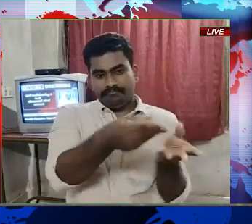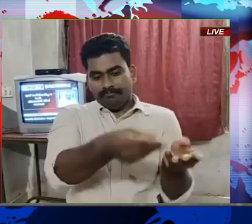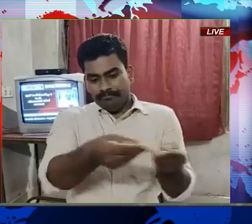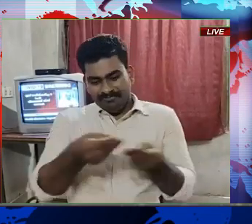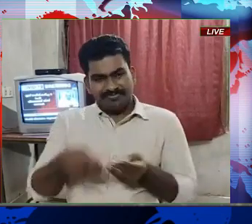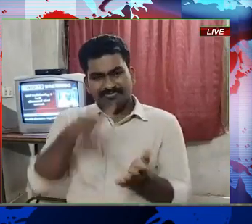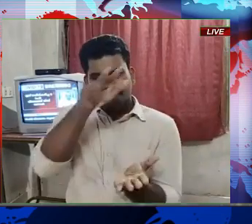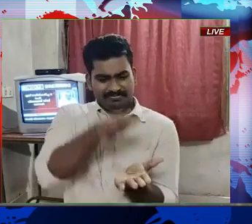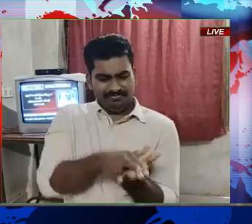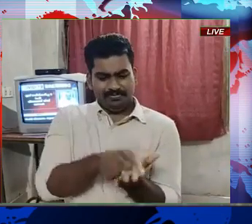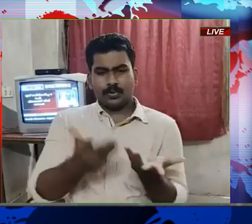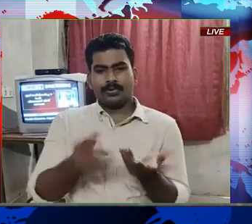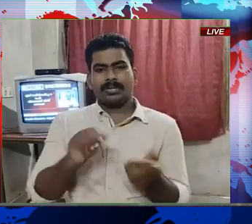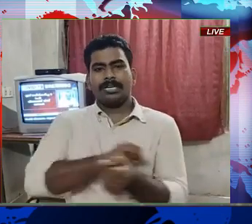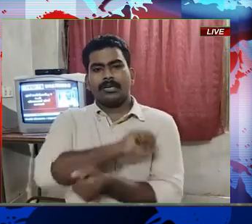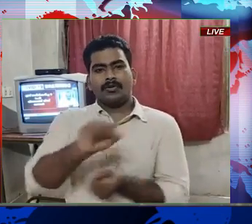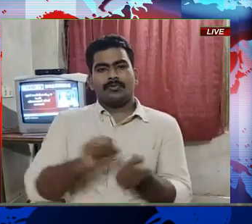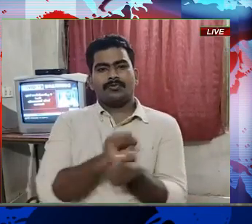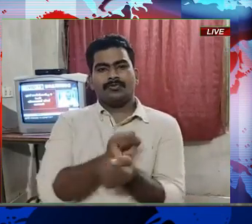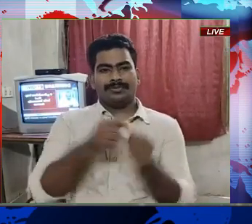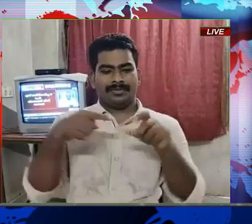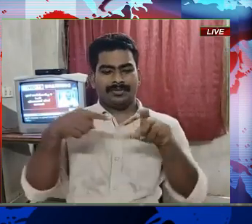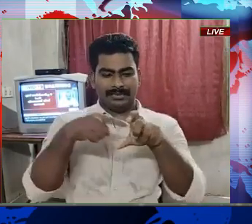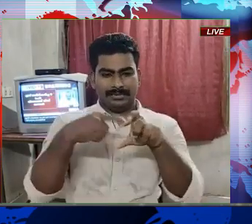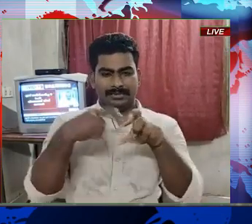ഉയർന്നു വന്ന ഒരു പ്രശ്നമാണ്